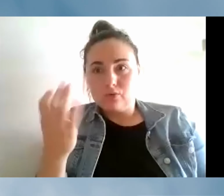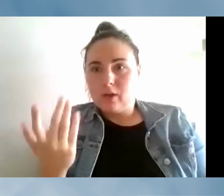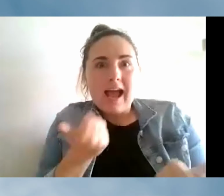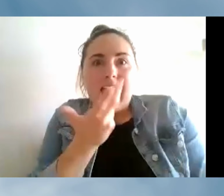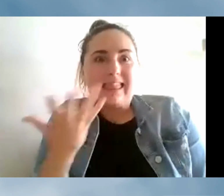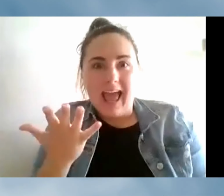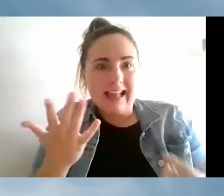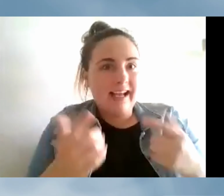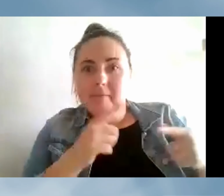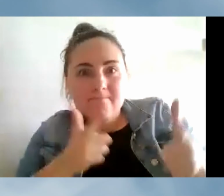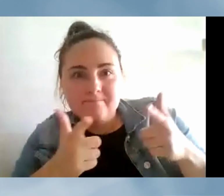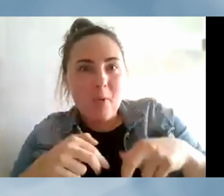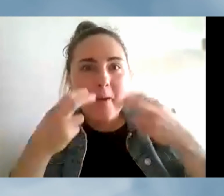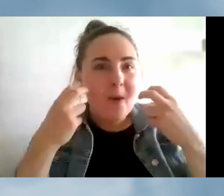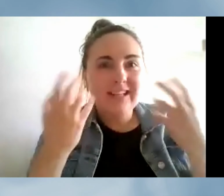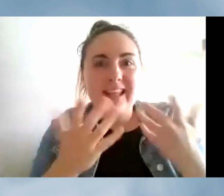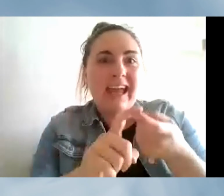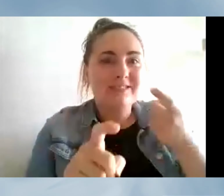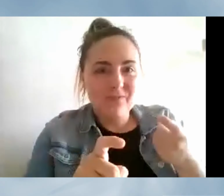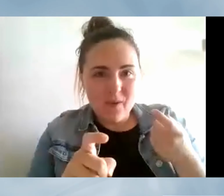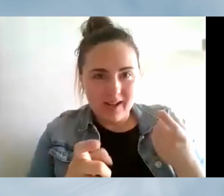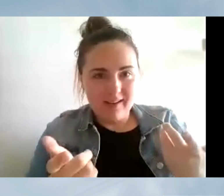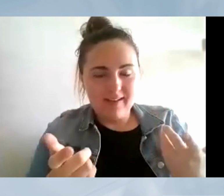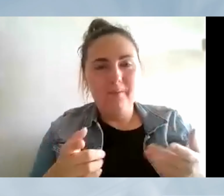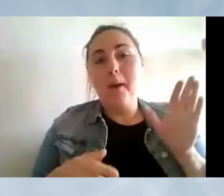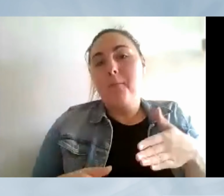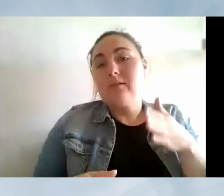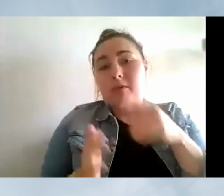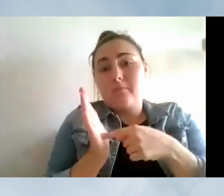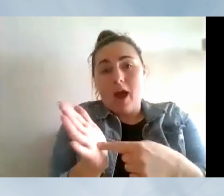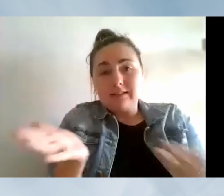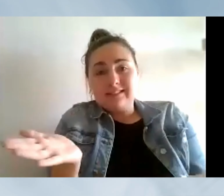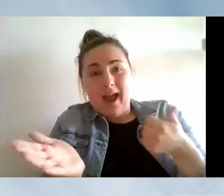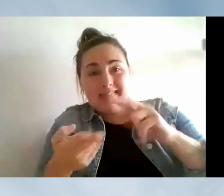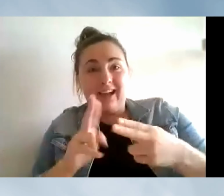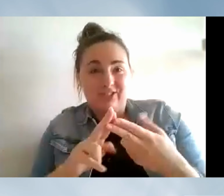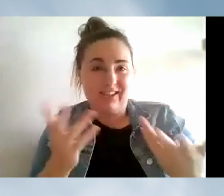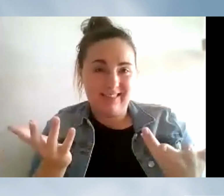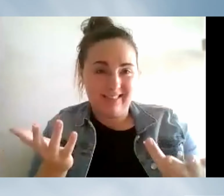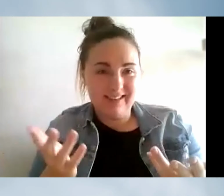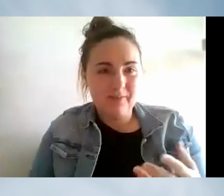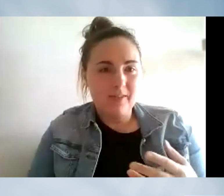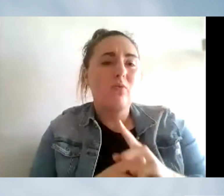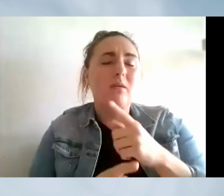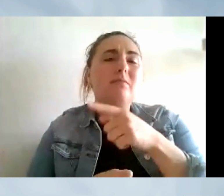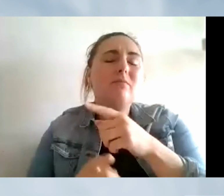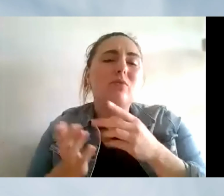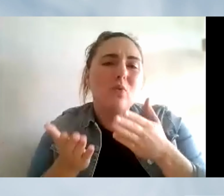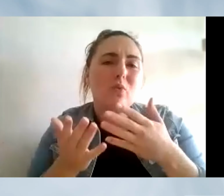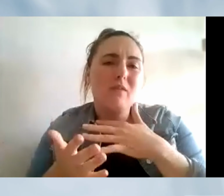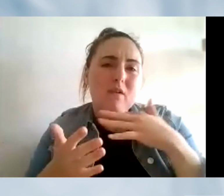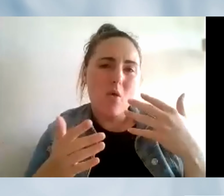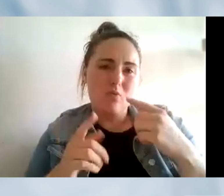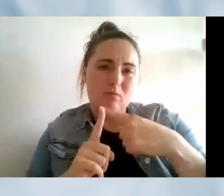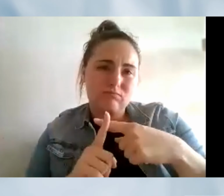elektronsko varuško, imam 2 otroka, zdaj kateri rabi mene, odkot je izvor tega zvoka. Pes pa bi verjetno